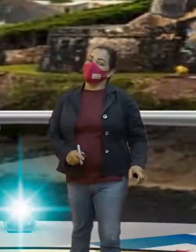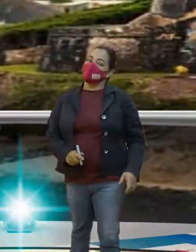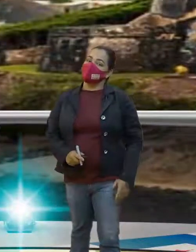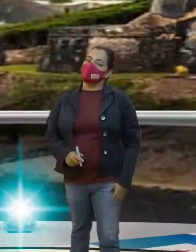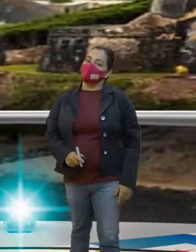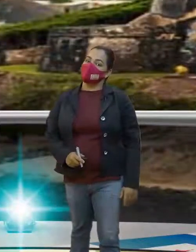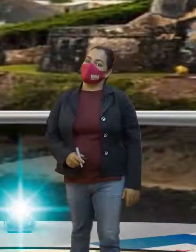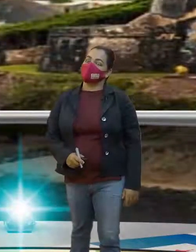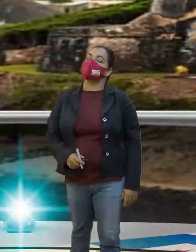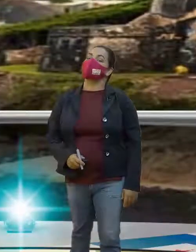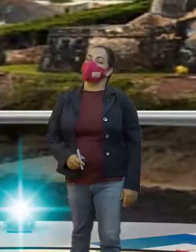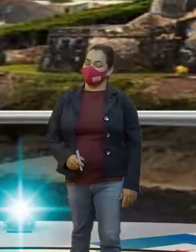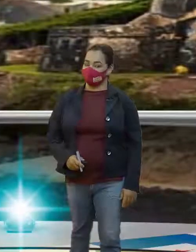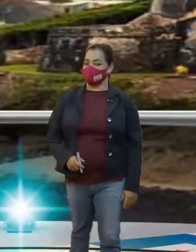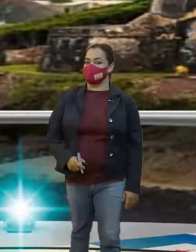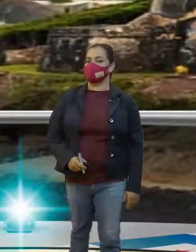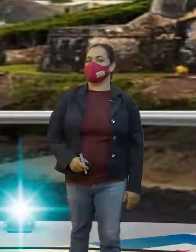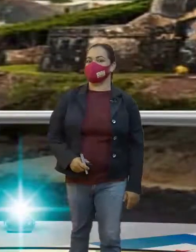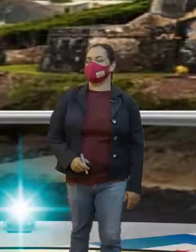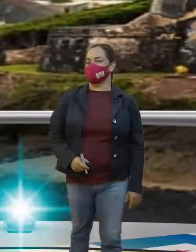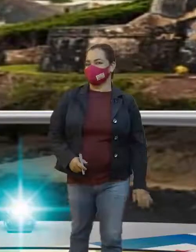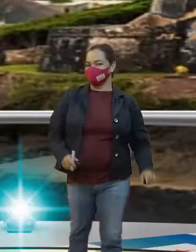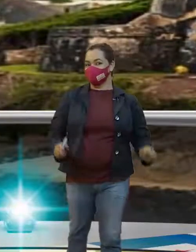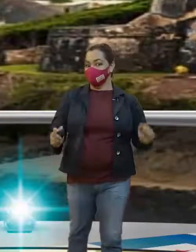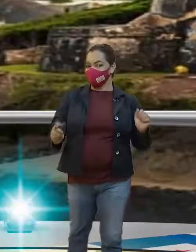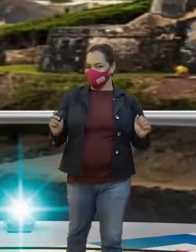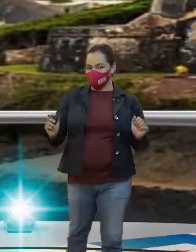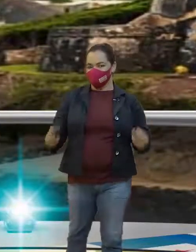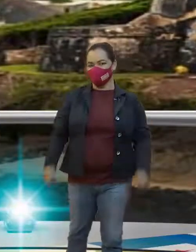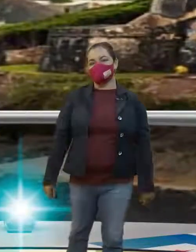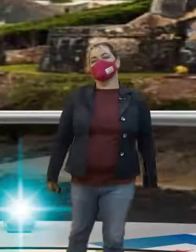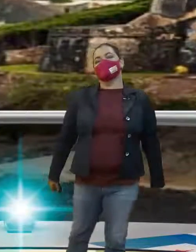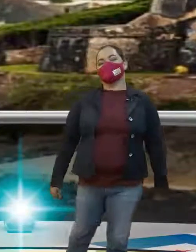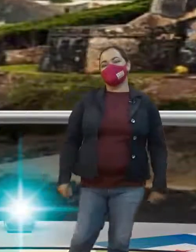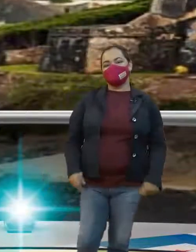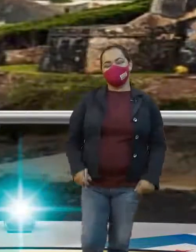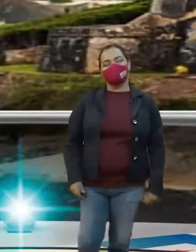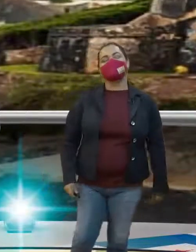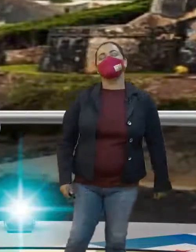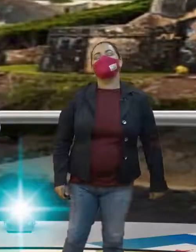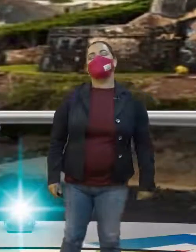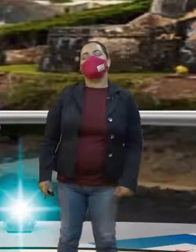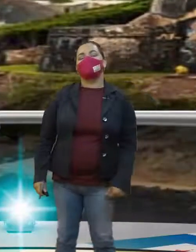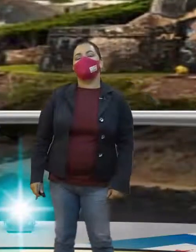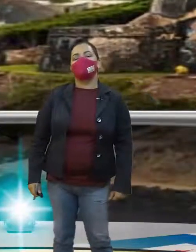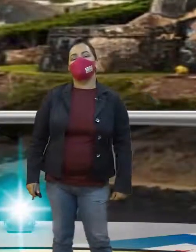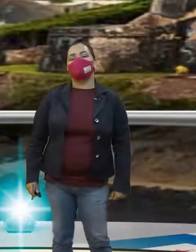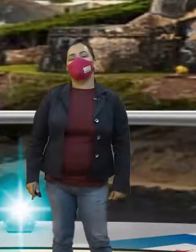vem que a gente vai encontrar de novo com eles, né? No segundo ano, uhul! E aí,